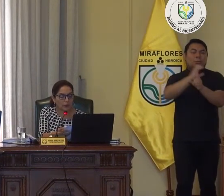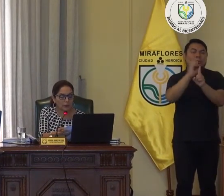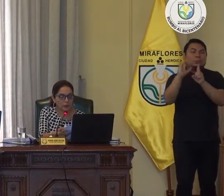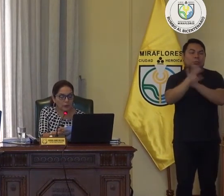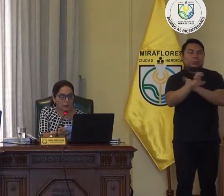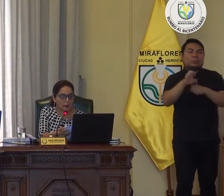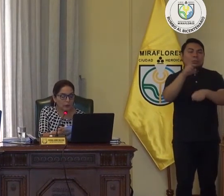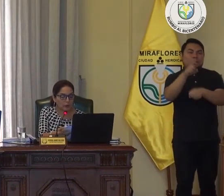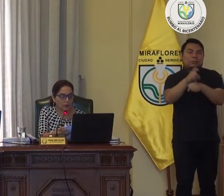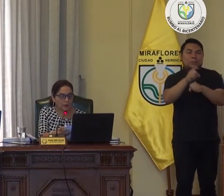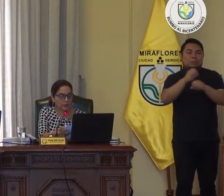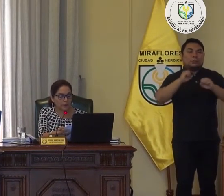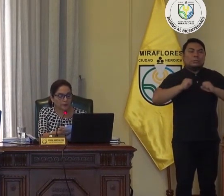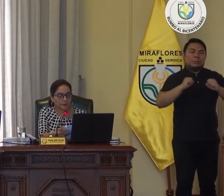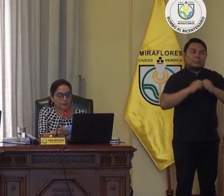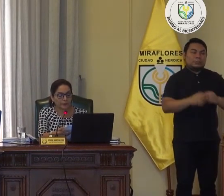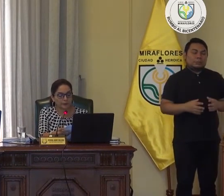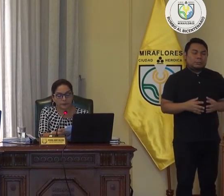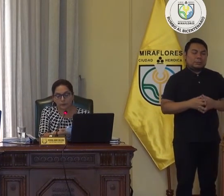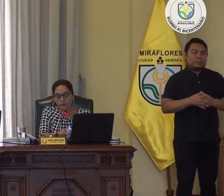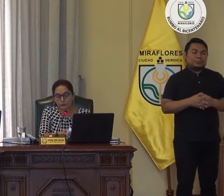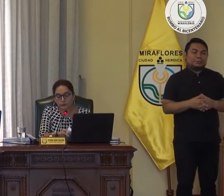Cultura, Educación y Deportes.